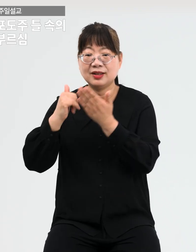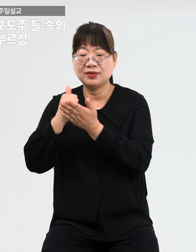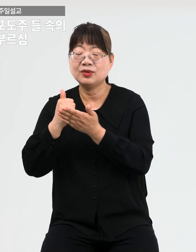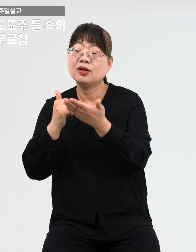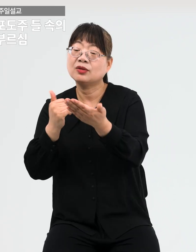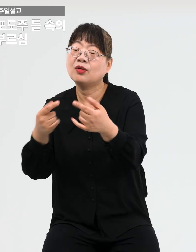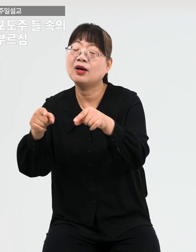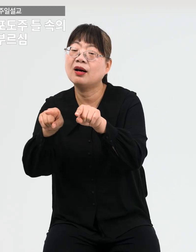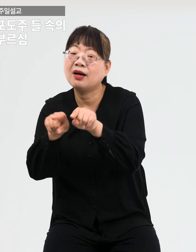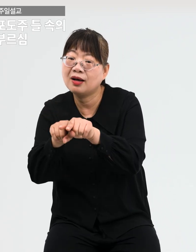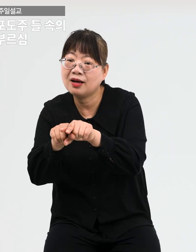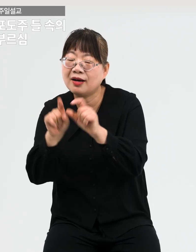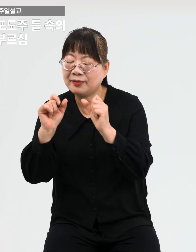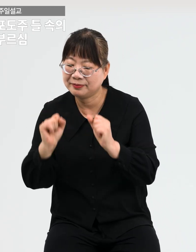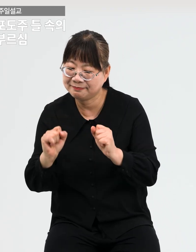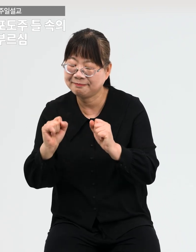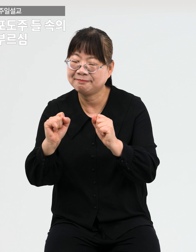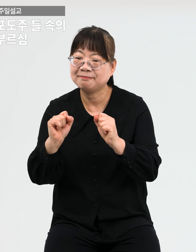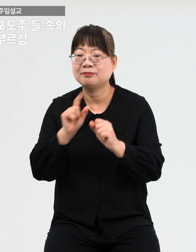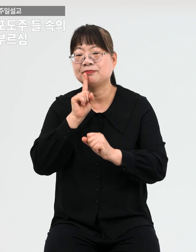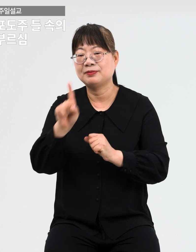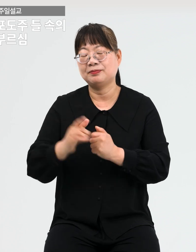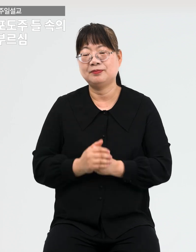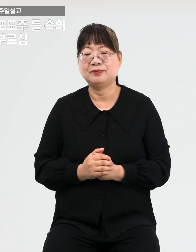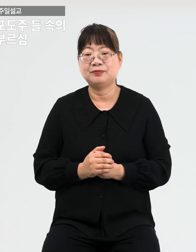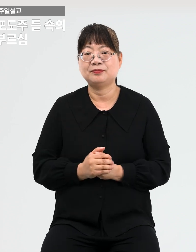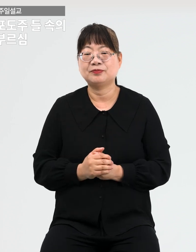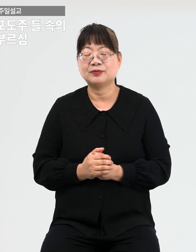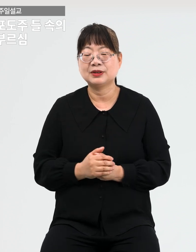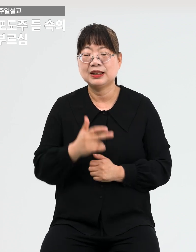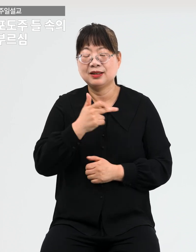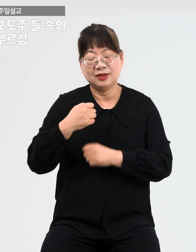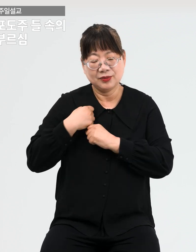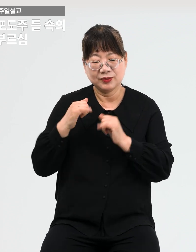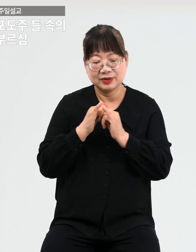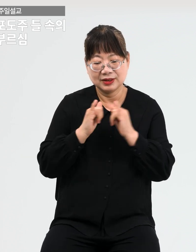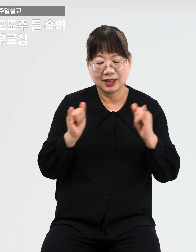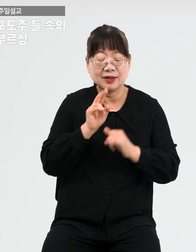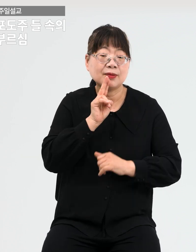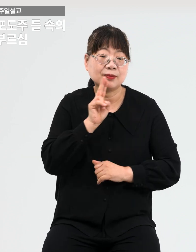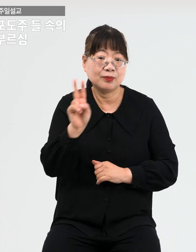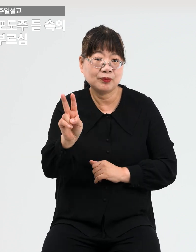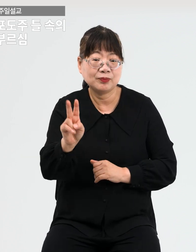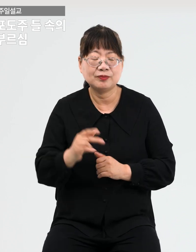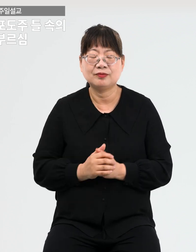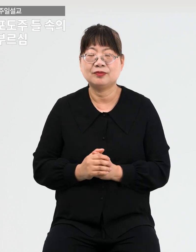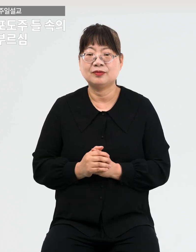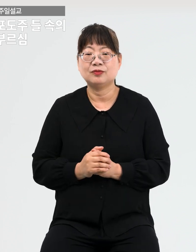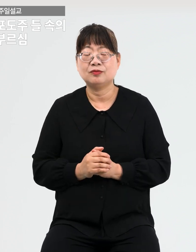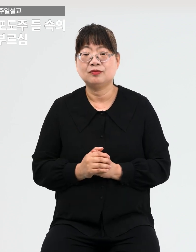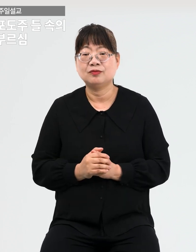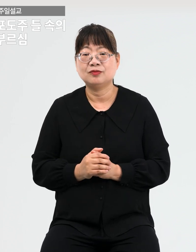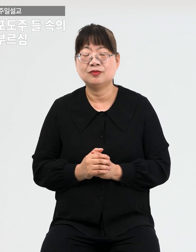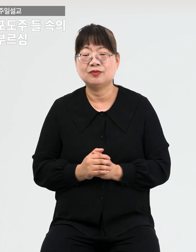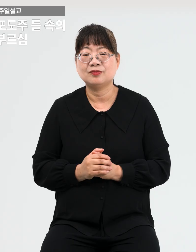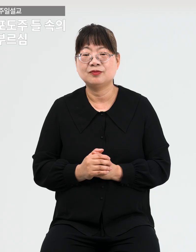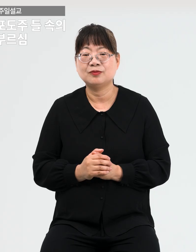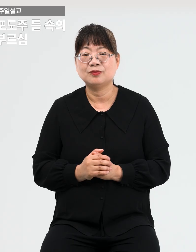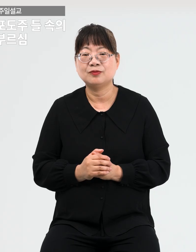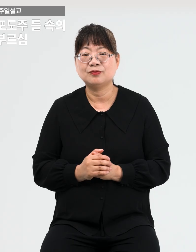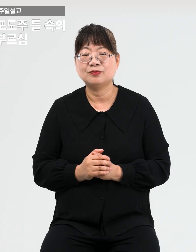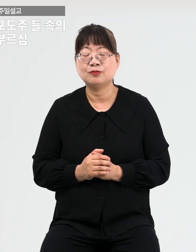너와 함께 계시도다 하며, 큰 용사여. 아니 폼나게